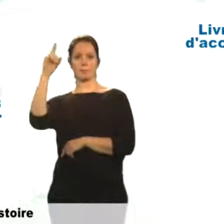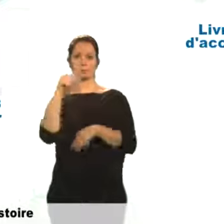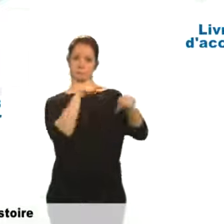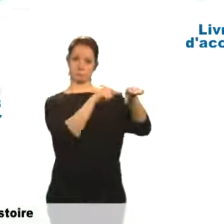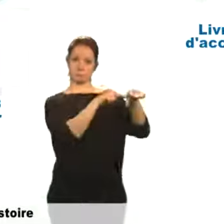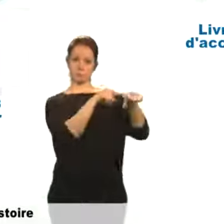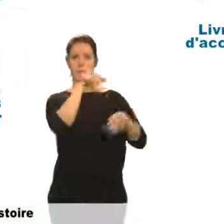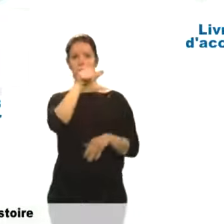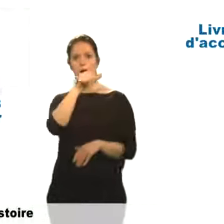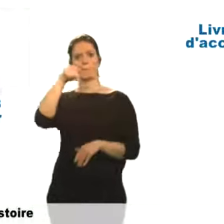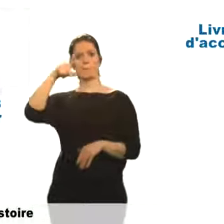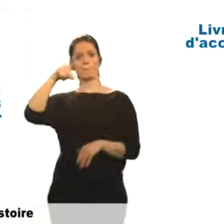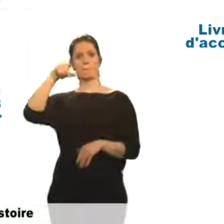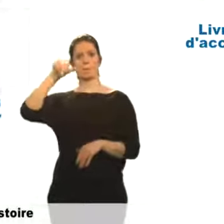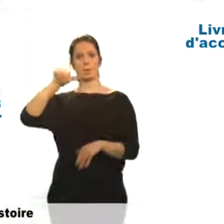nouvelle dénomination de l'APA.